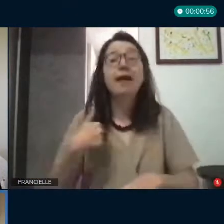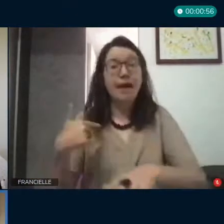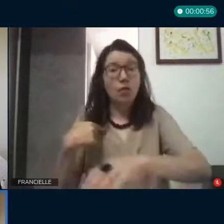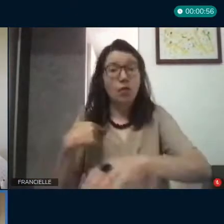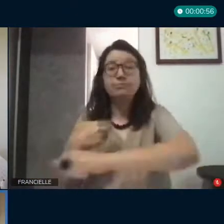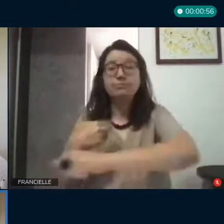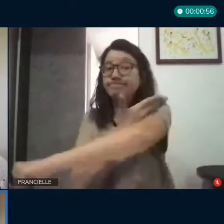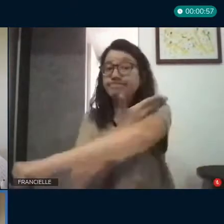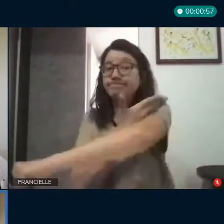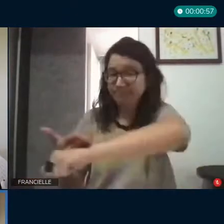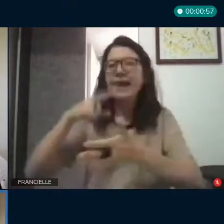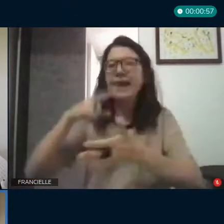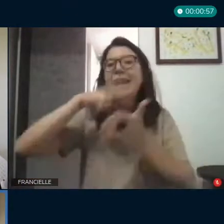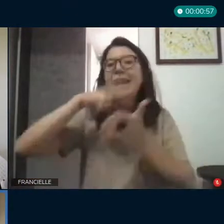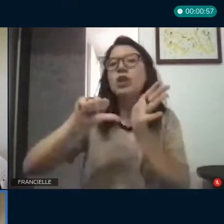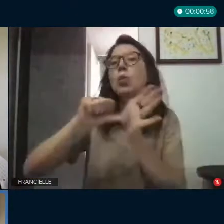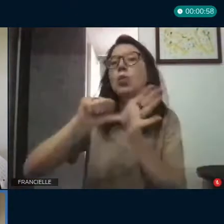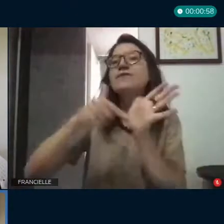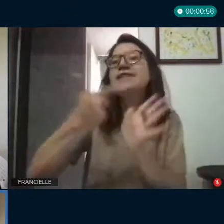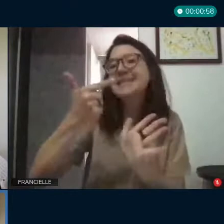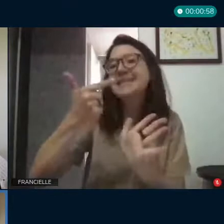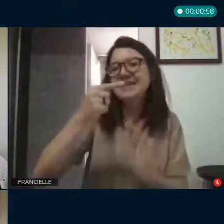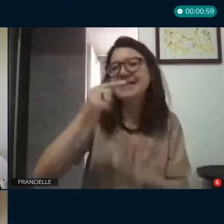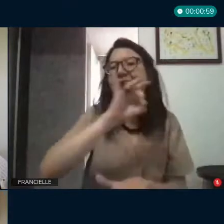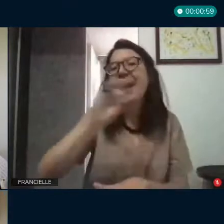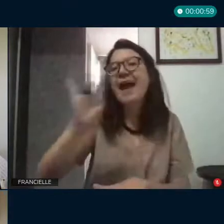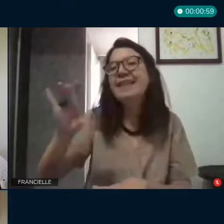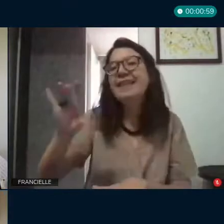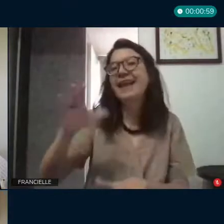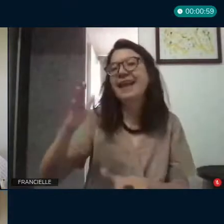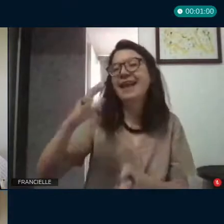sua dissertação, sua tese.